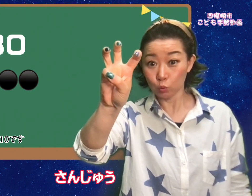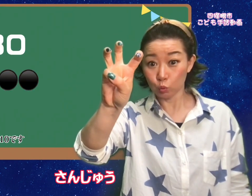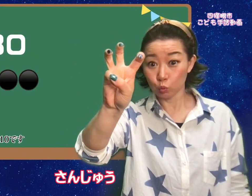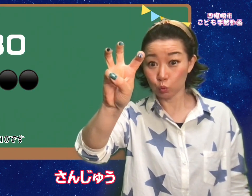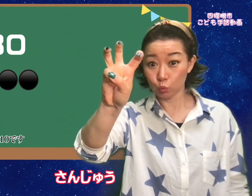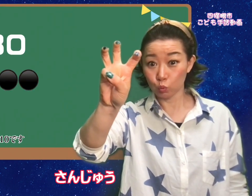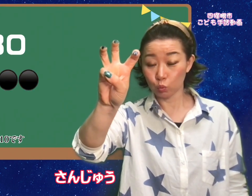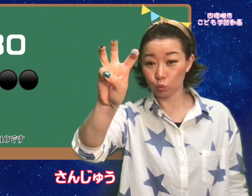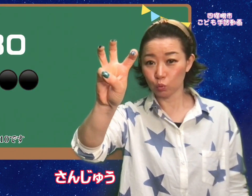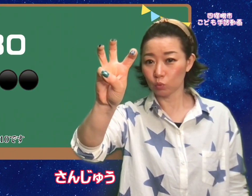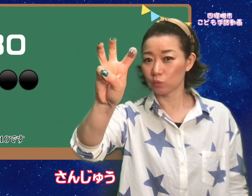30、